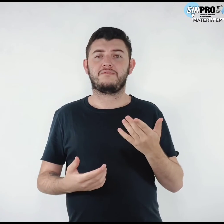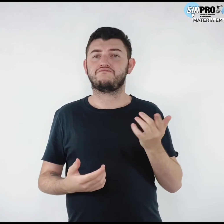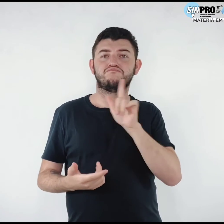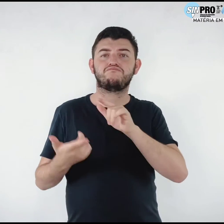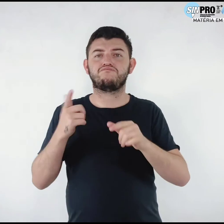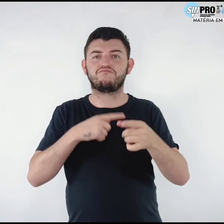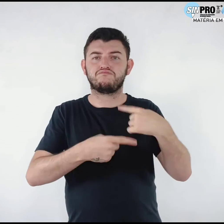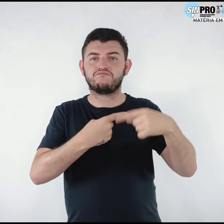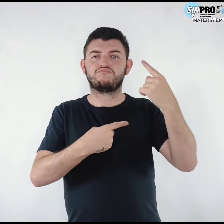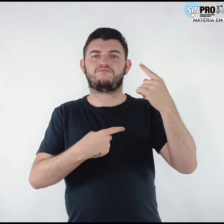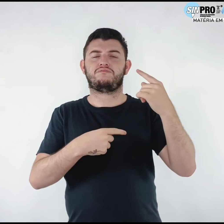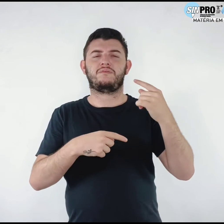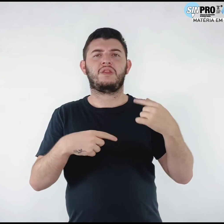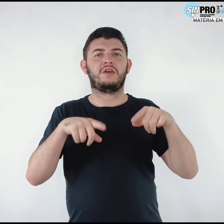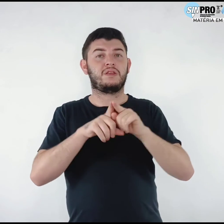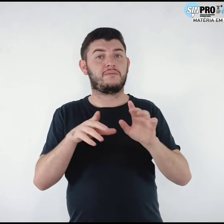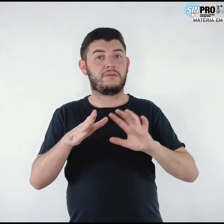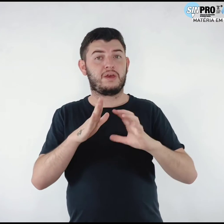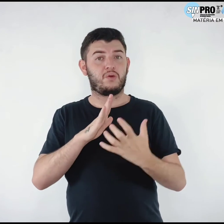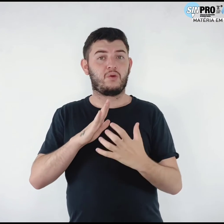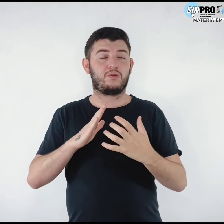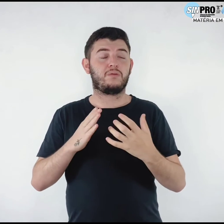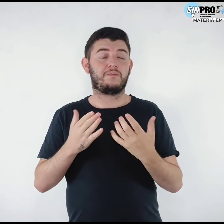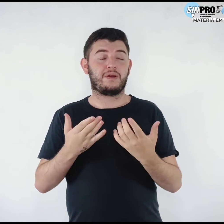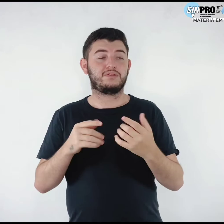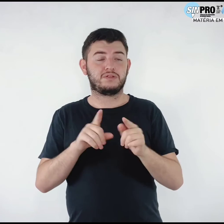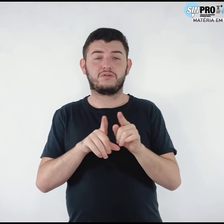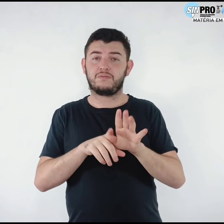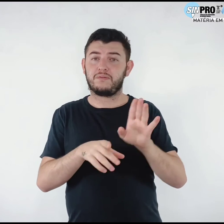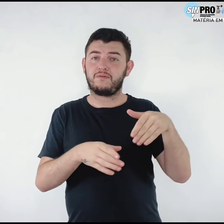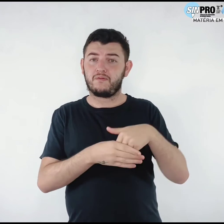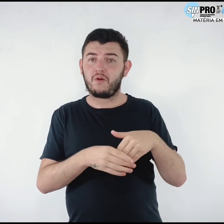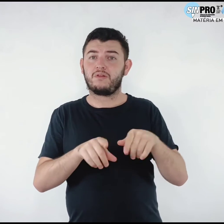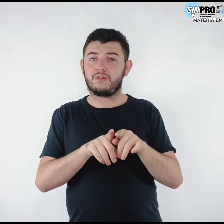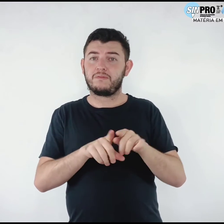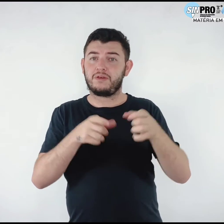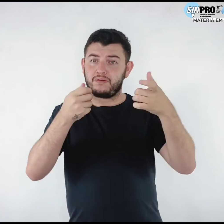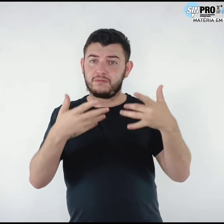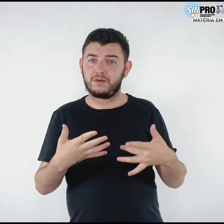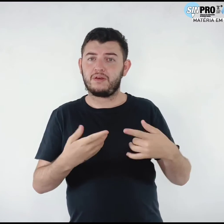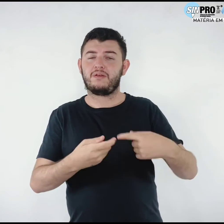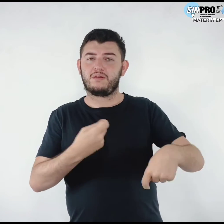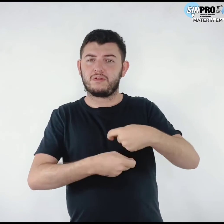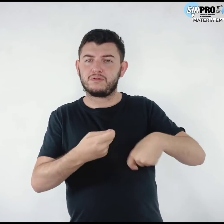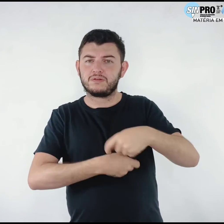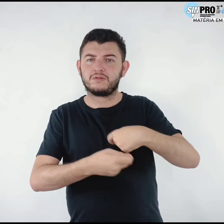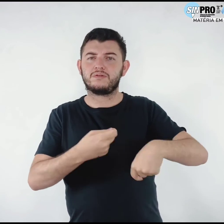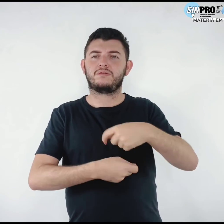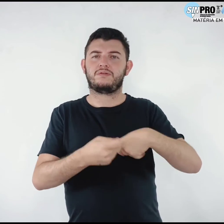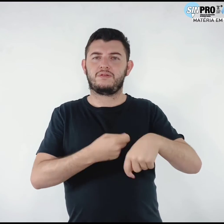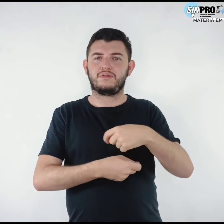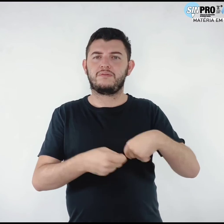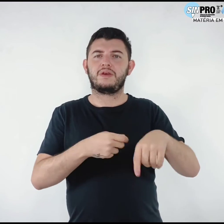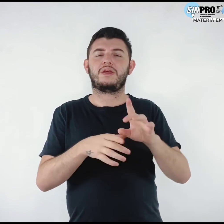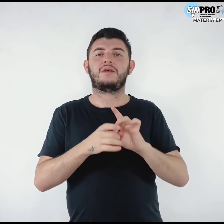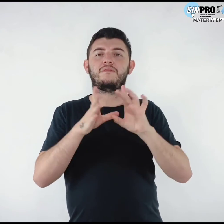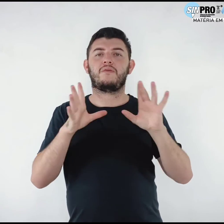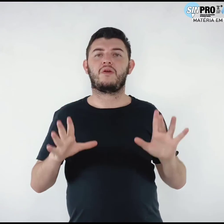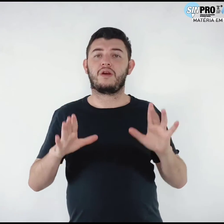é economia democrático-popular e buscar se situar no cenário.